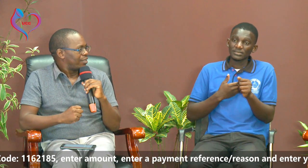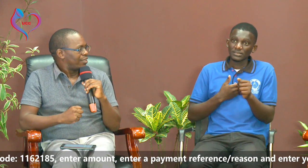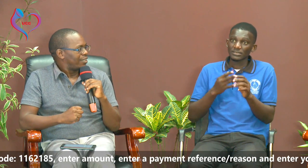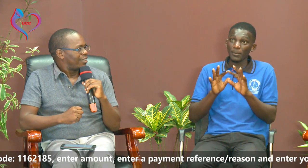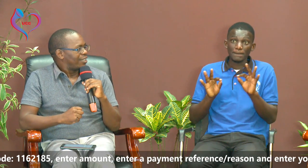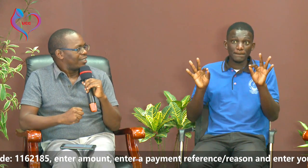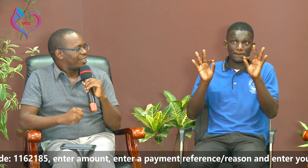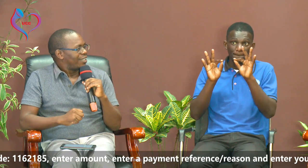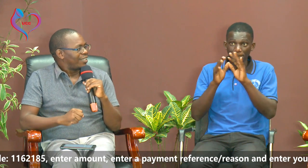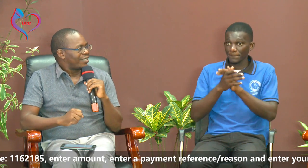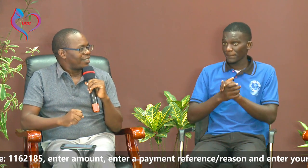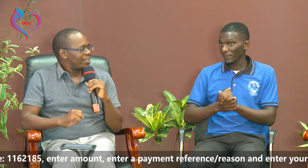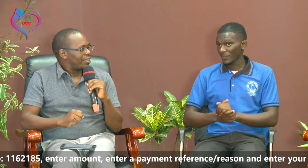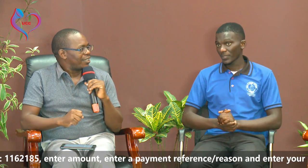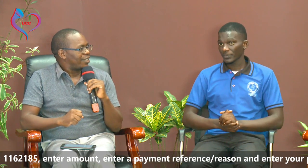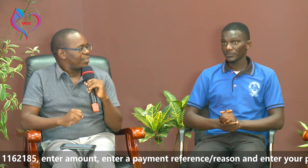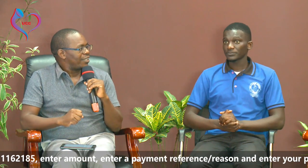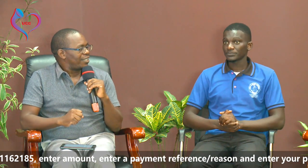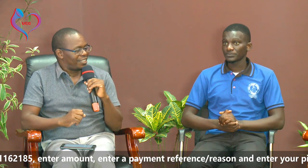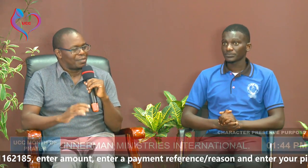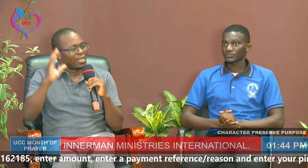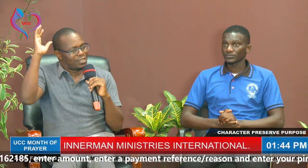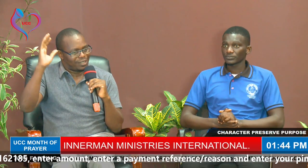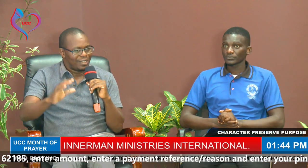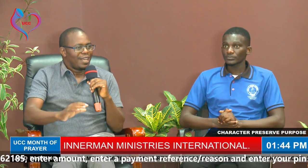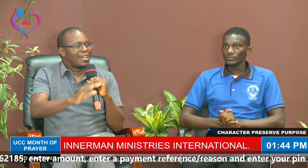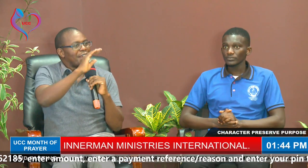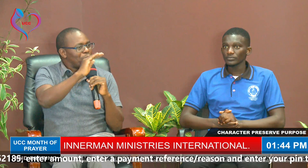ekyo bwana bachifuka kya mu Luganda aina chali nawo simaji na yigu